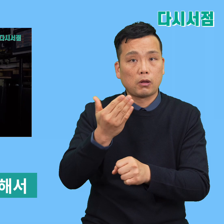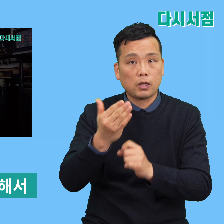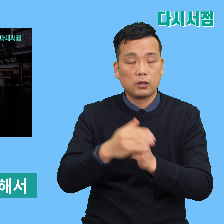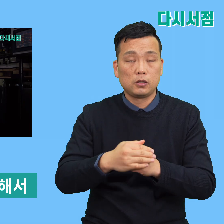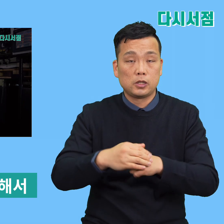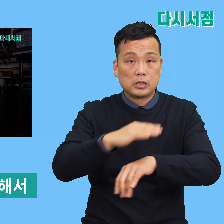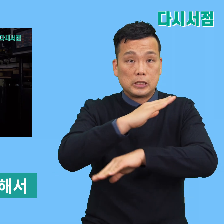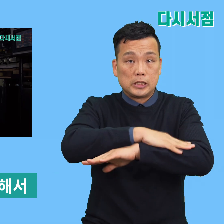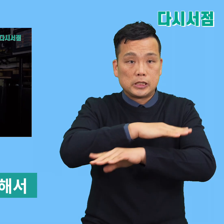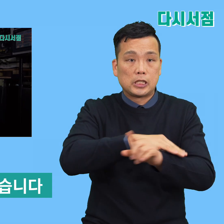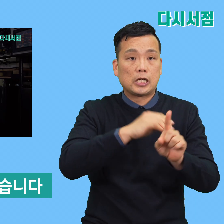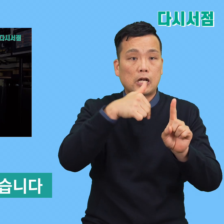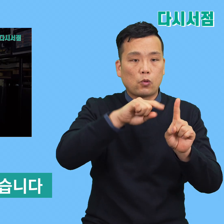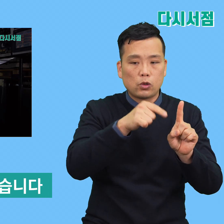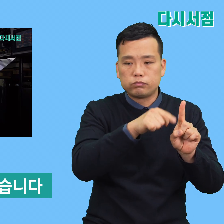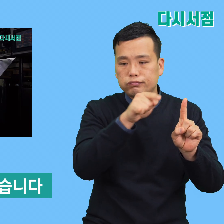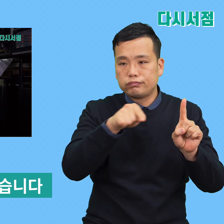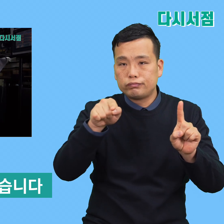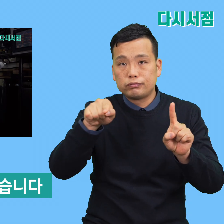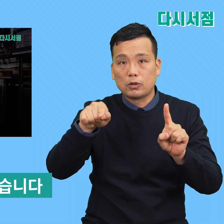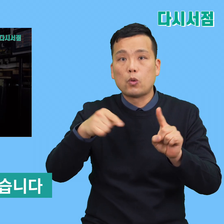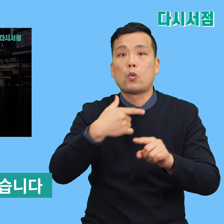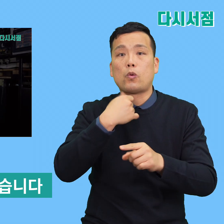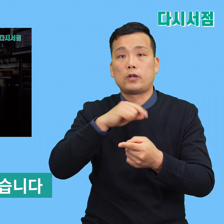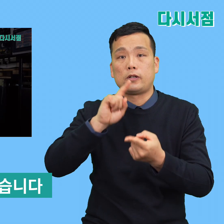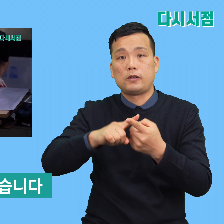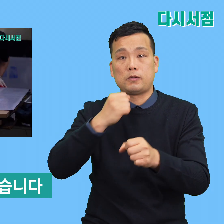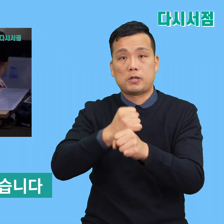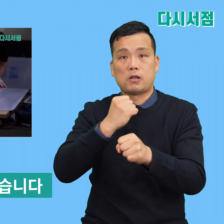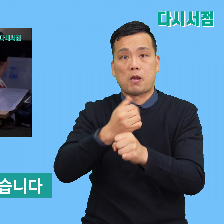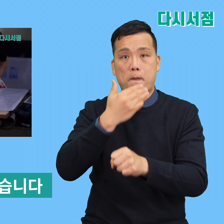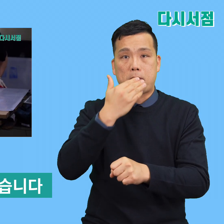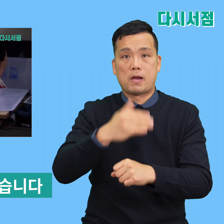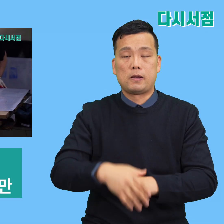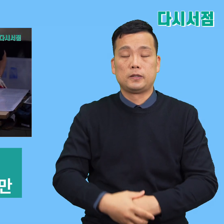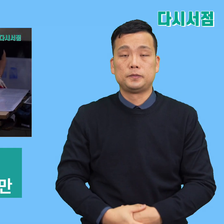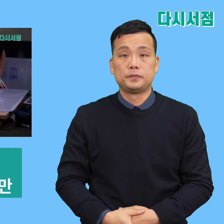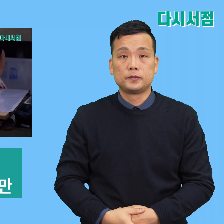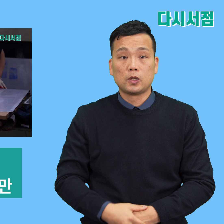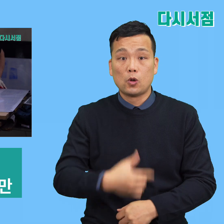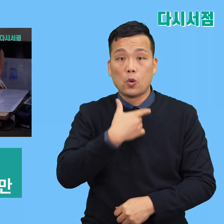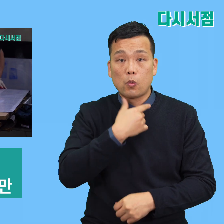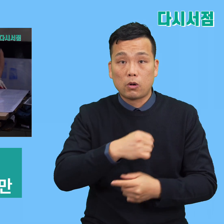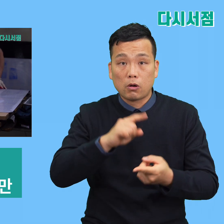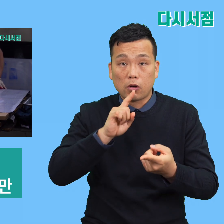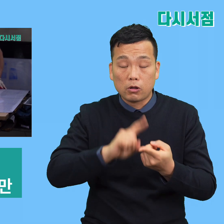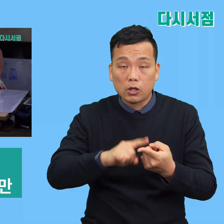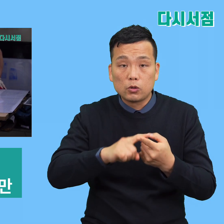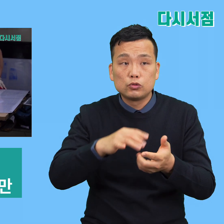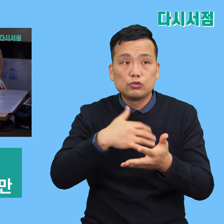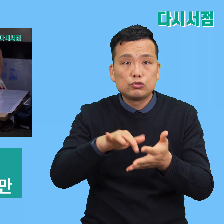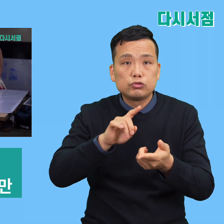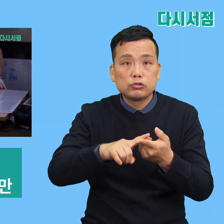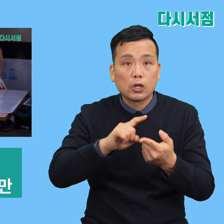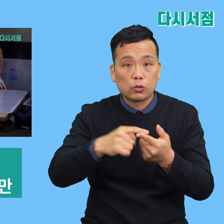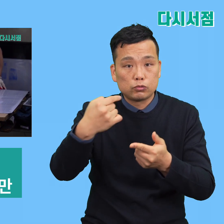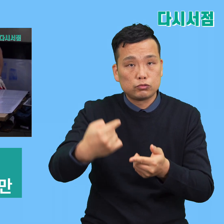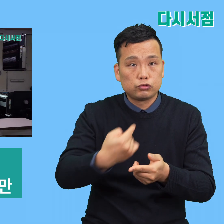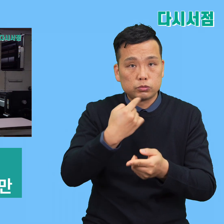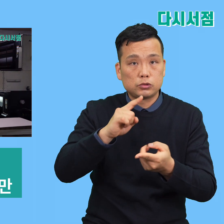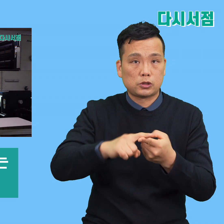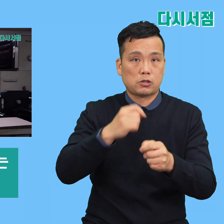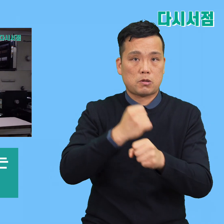인쇄는 한 권부터 시작해서 무한대로 찍어낼 수 있습니다. 필요에 따라 원하는 부수를 인쇄할 수